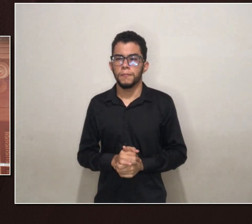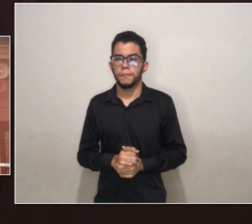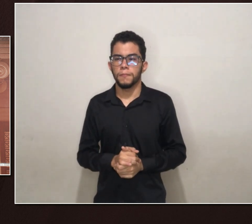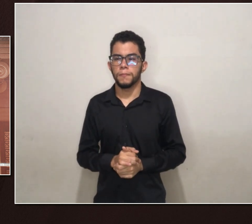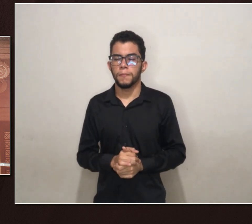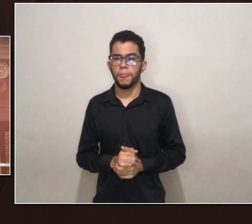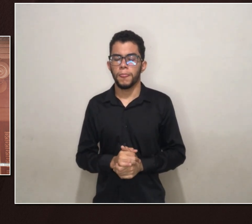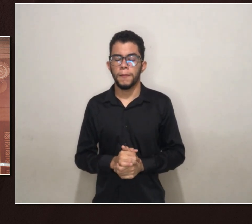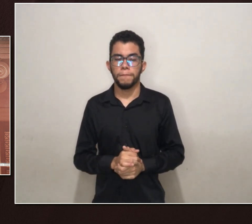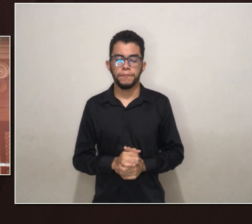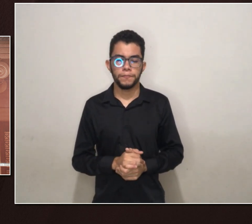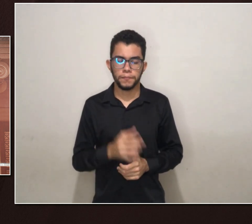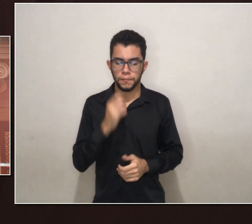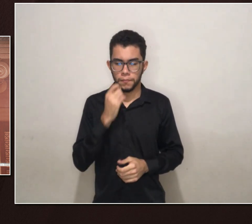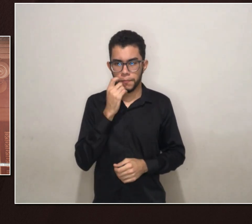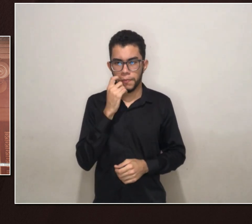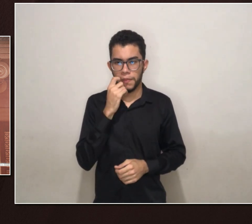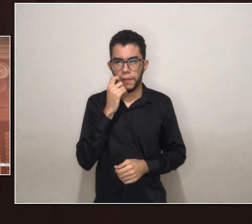havia,